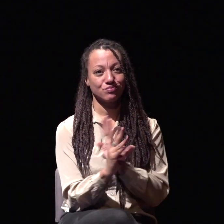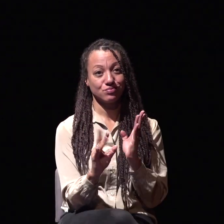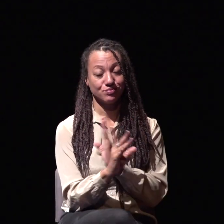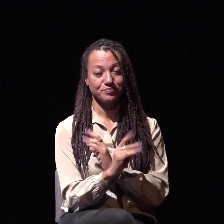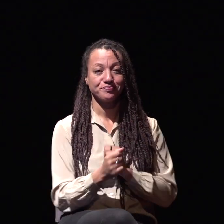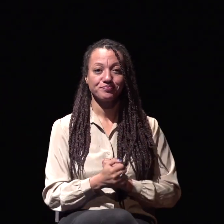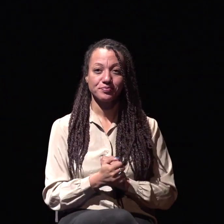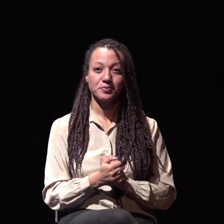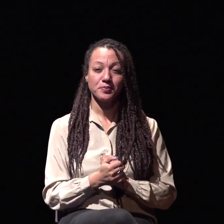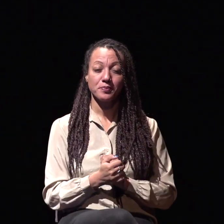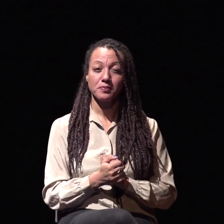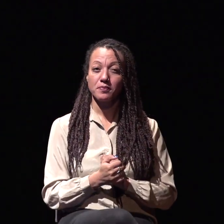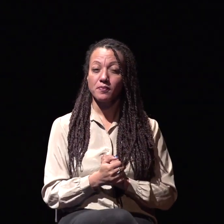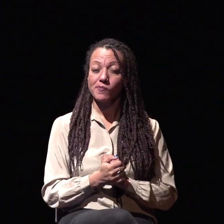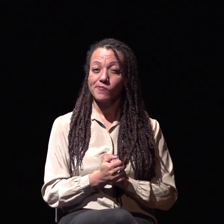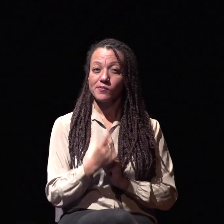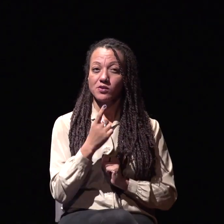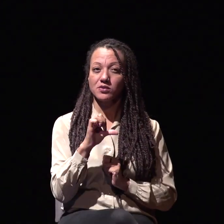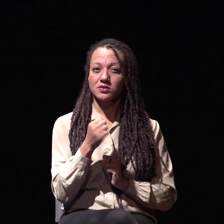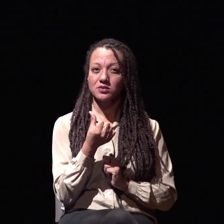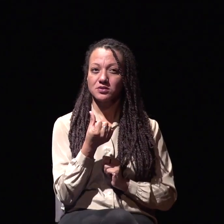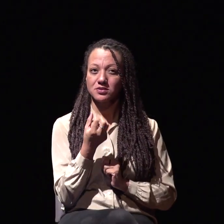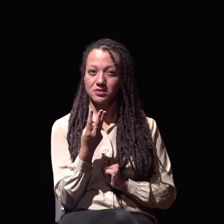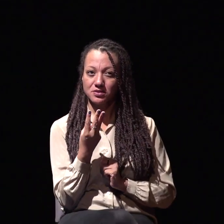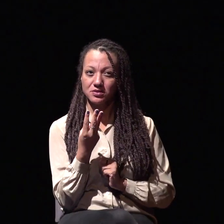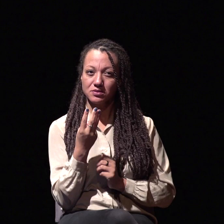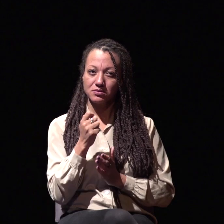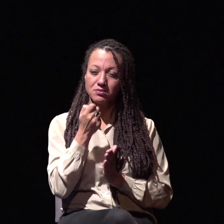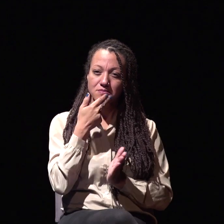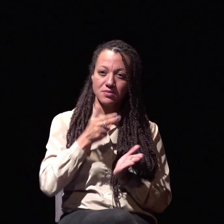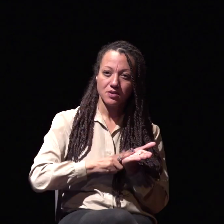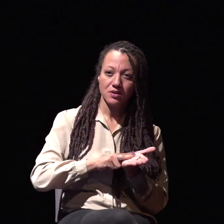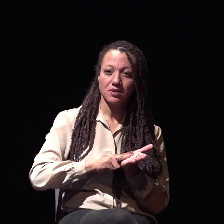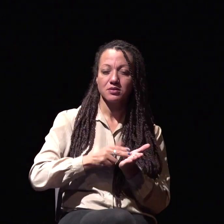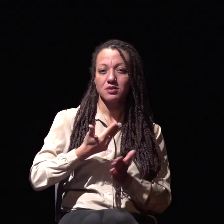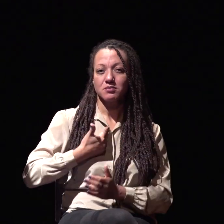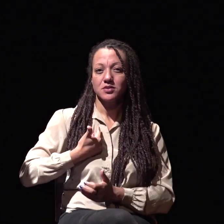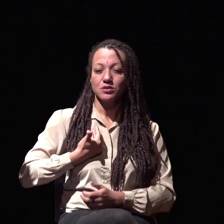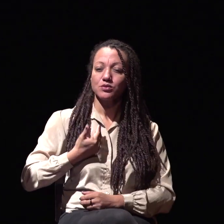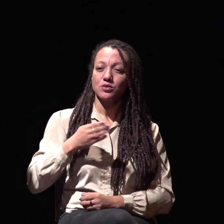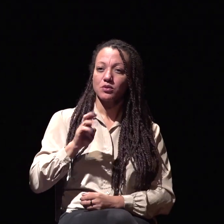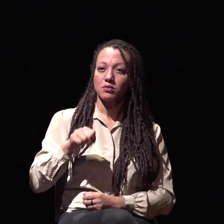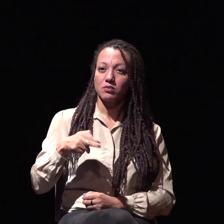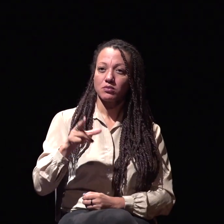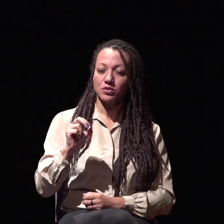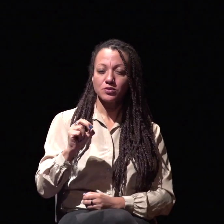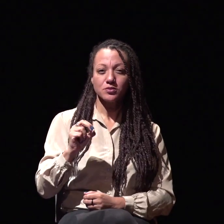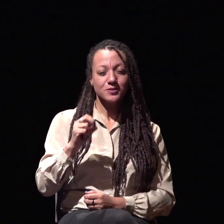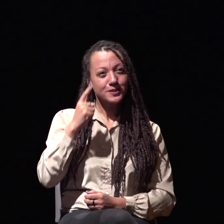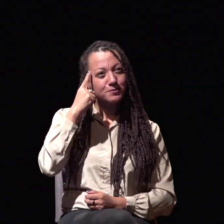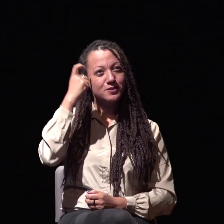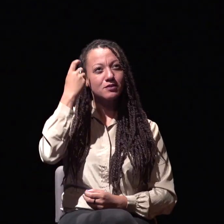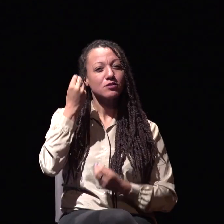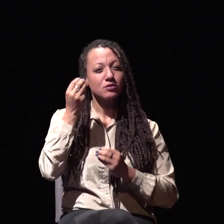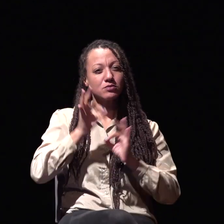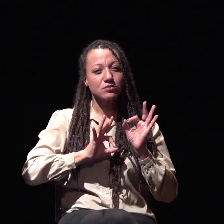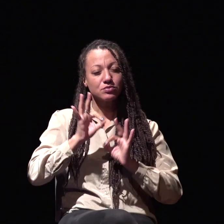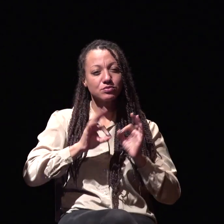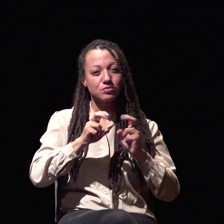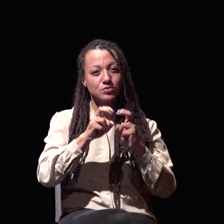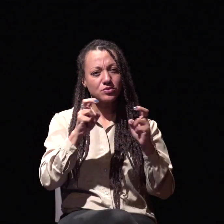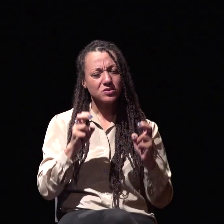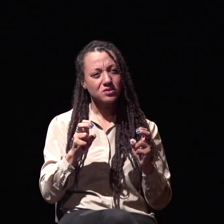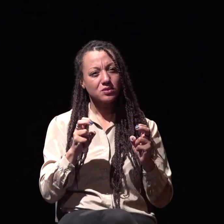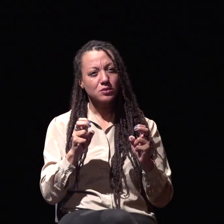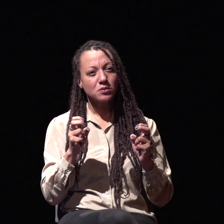de 1973 ao seu amigo Bruno Zevi, ela hesitava sobre o sentido do projeto deste museu que ele